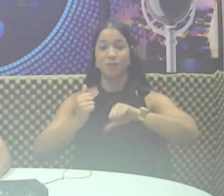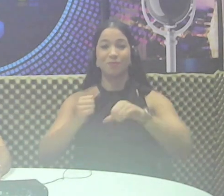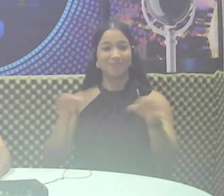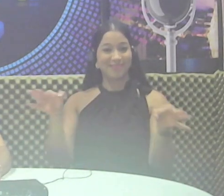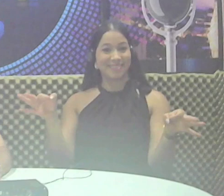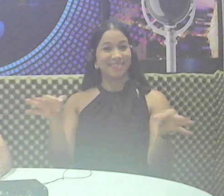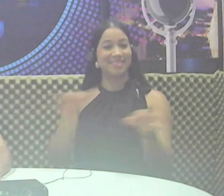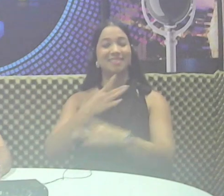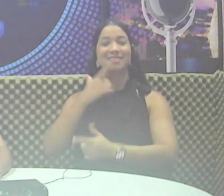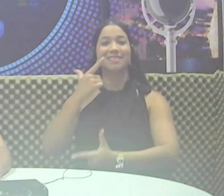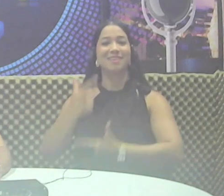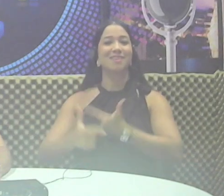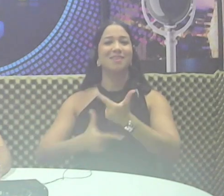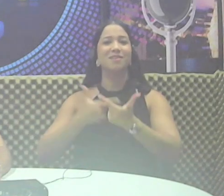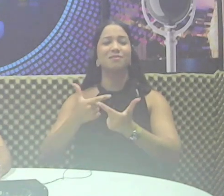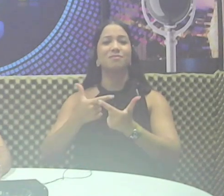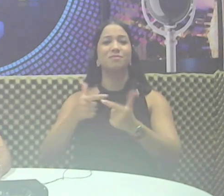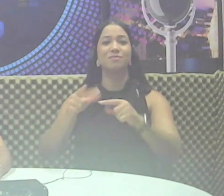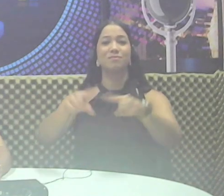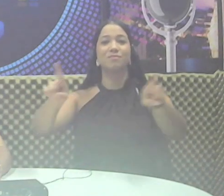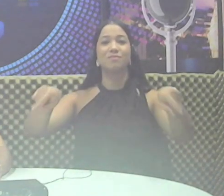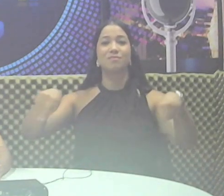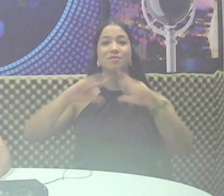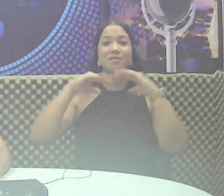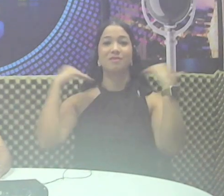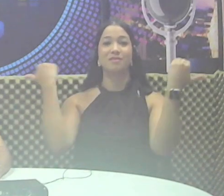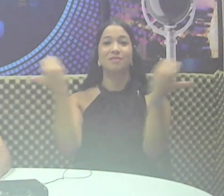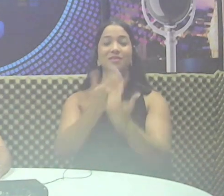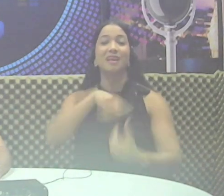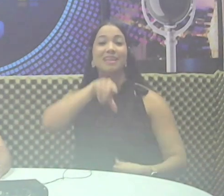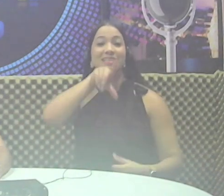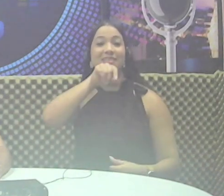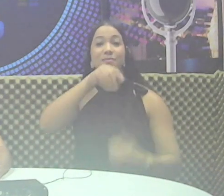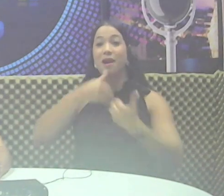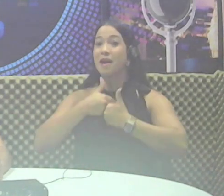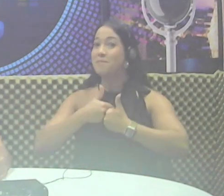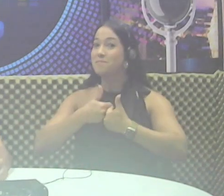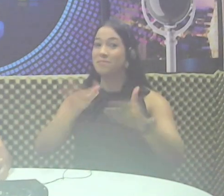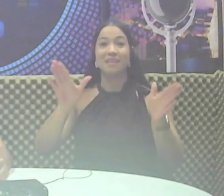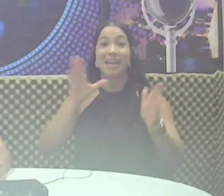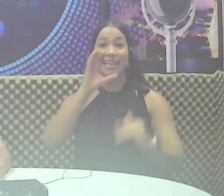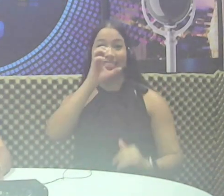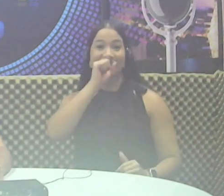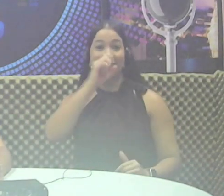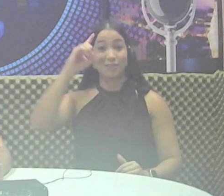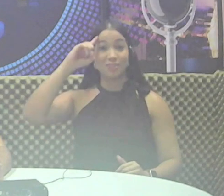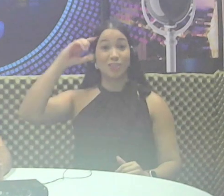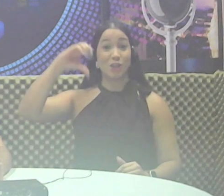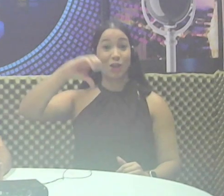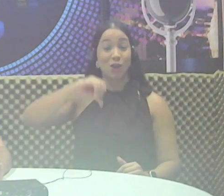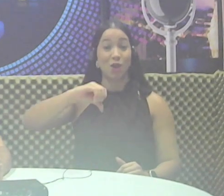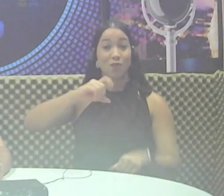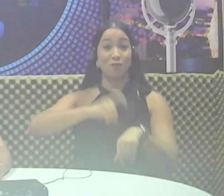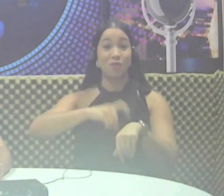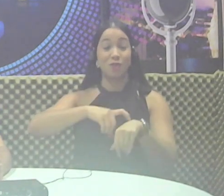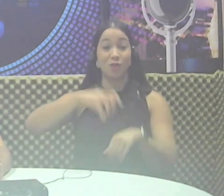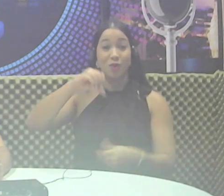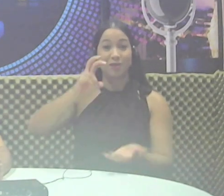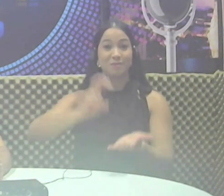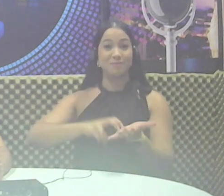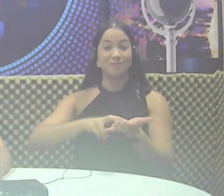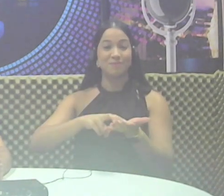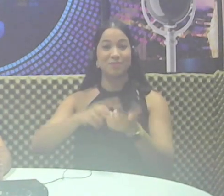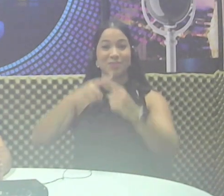do serviço, o Campo Sabiazinho será reaberto neste sábado, dia 9, às 9 da manhã, com uma